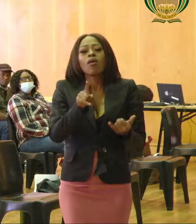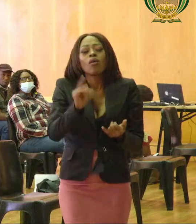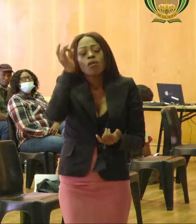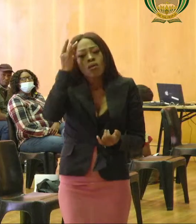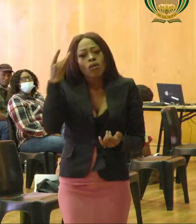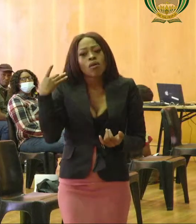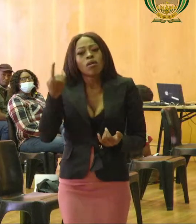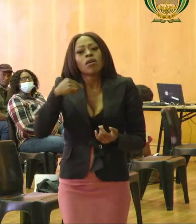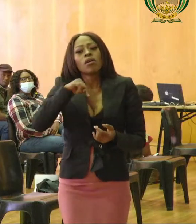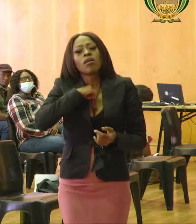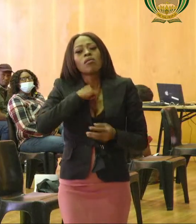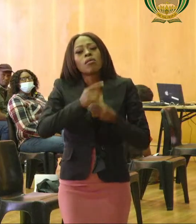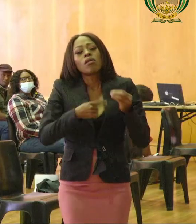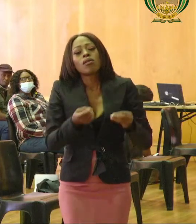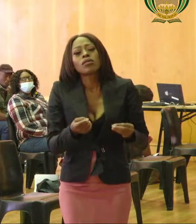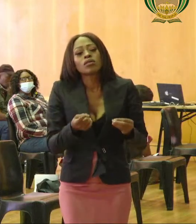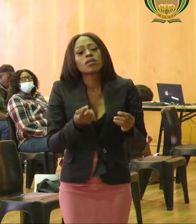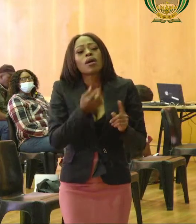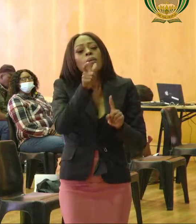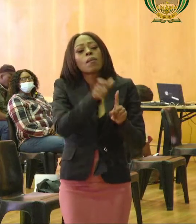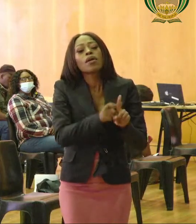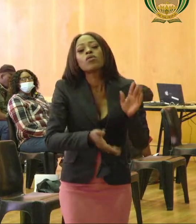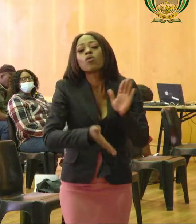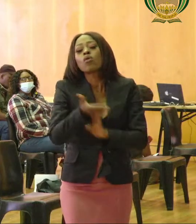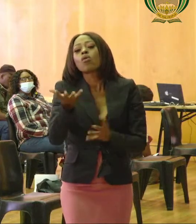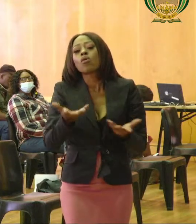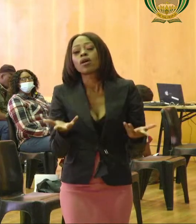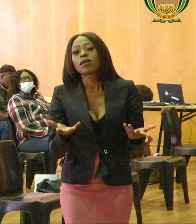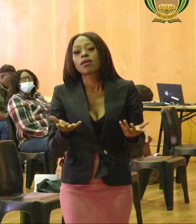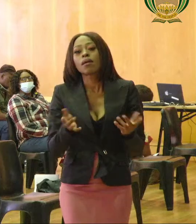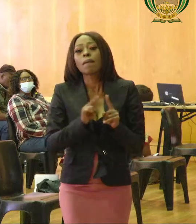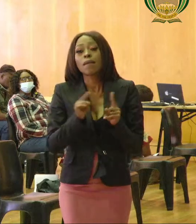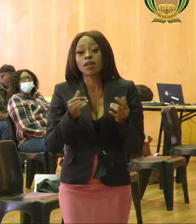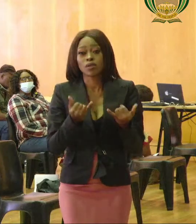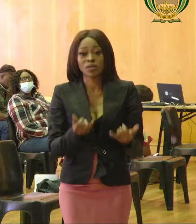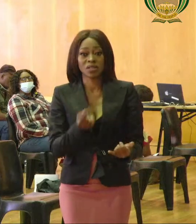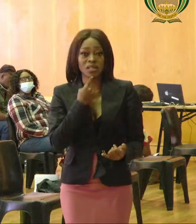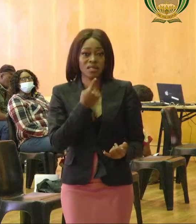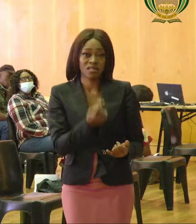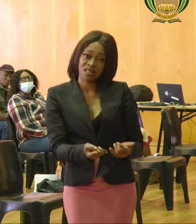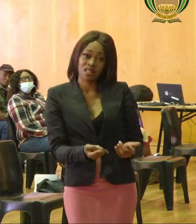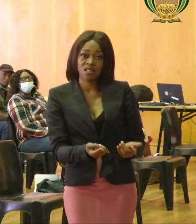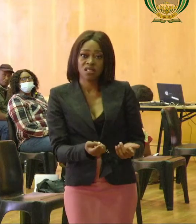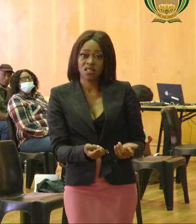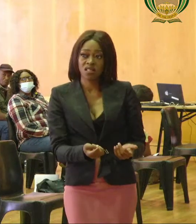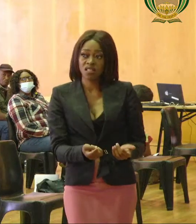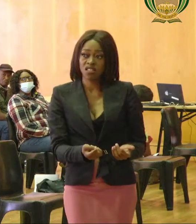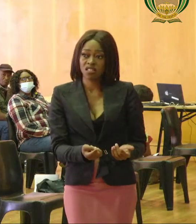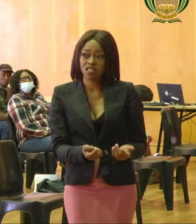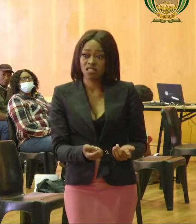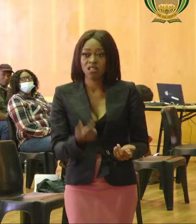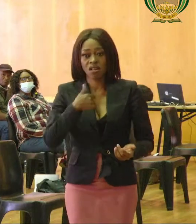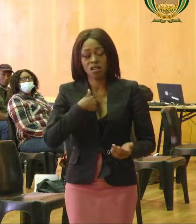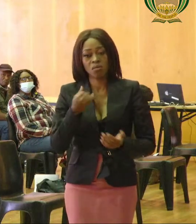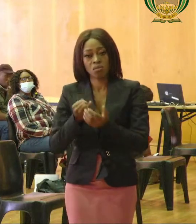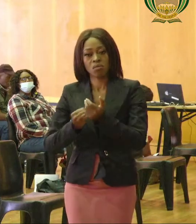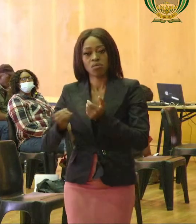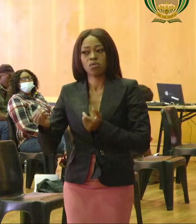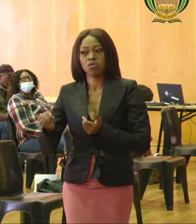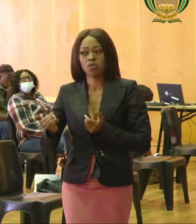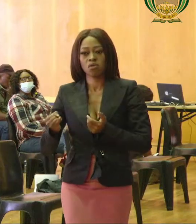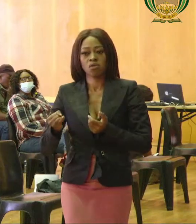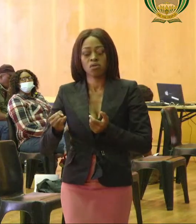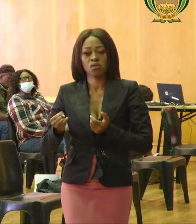eindes. Waarom wil je daar naartoe gaan? Maar dat is vandaag te komen zeggen dat alle independents worden nou in de